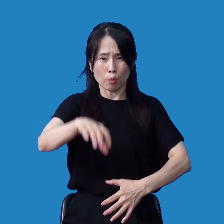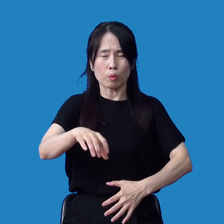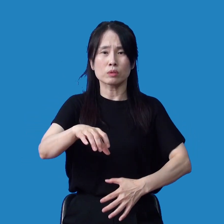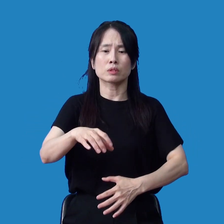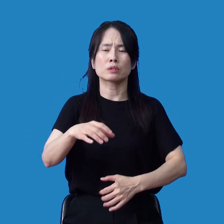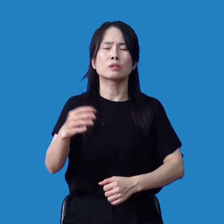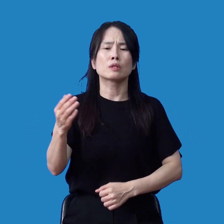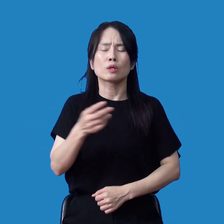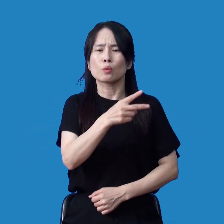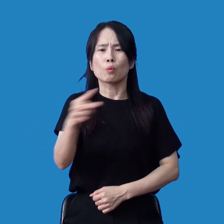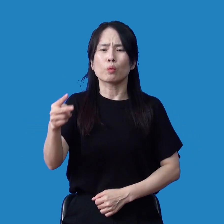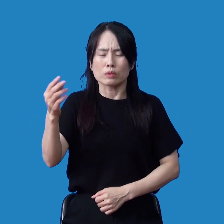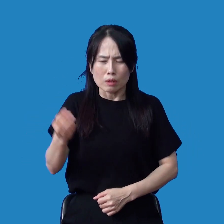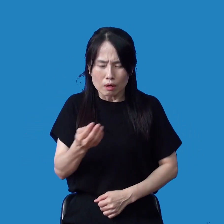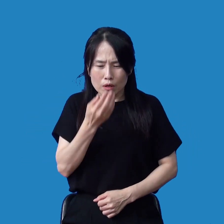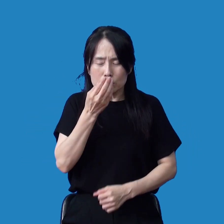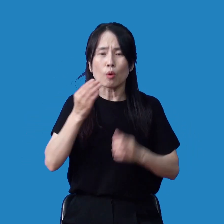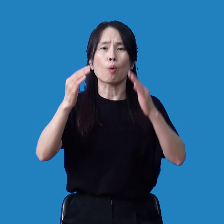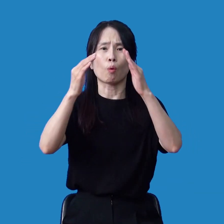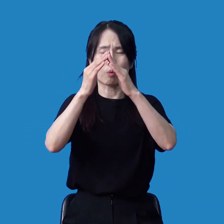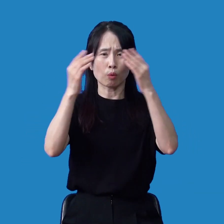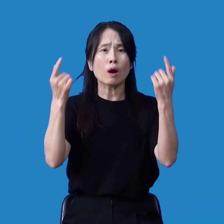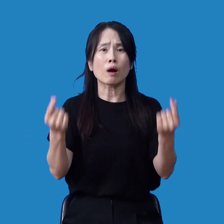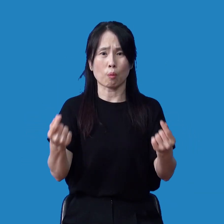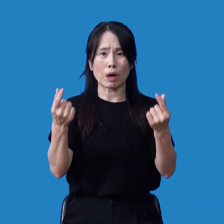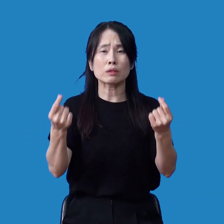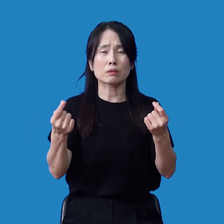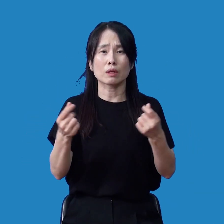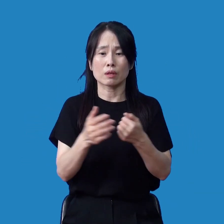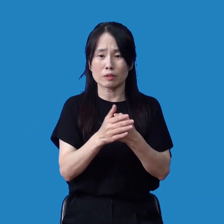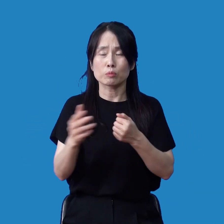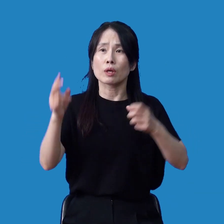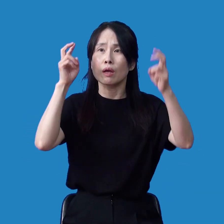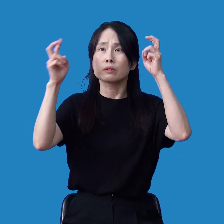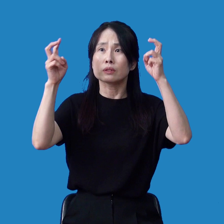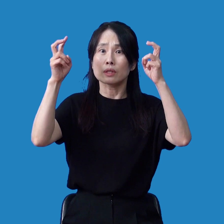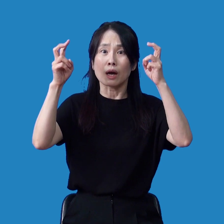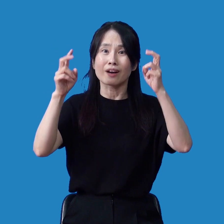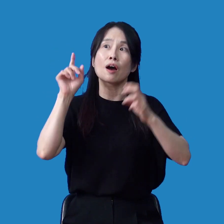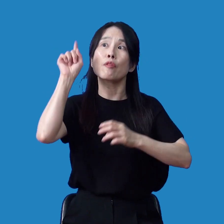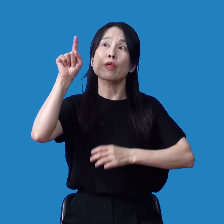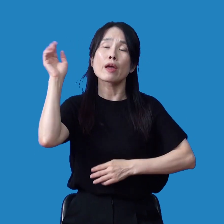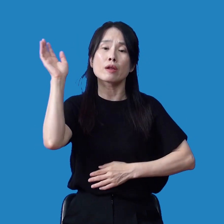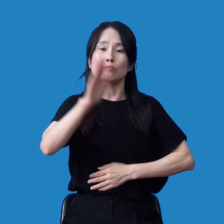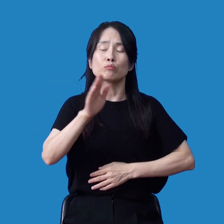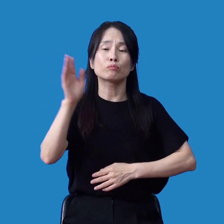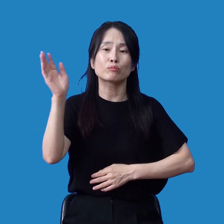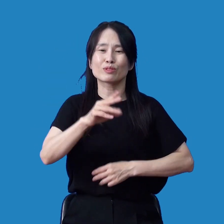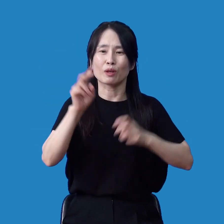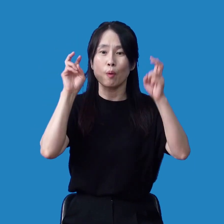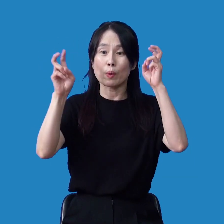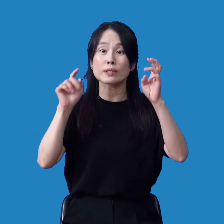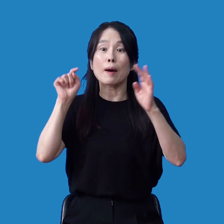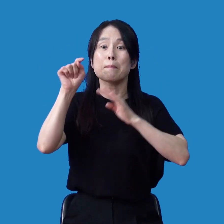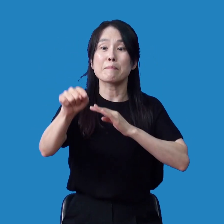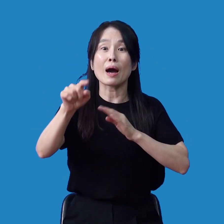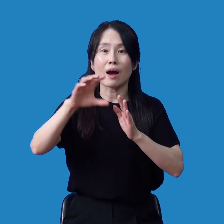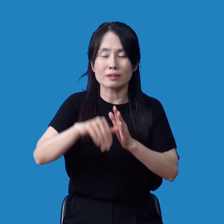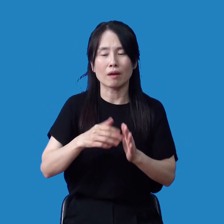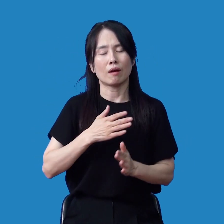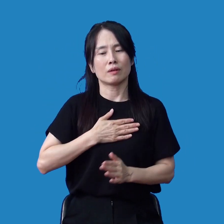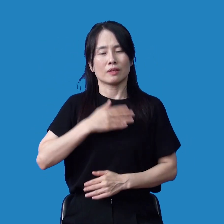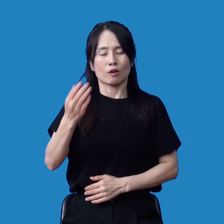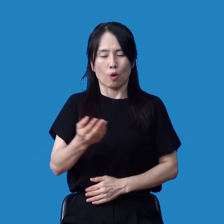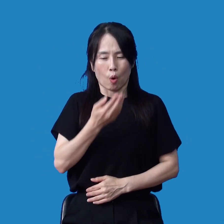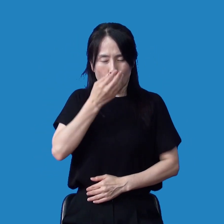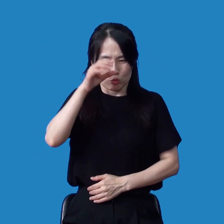온 세상이 성소입니다. 그래서 여러분 직장으로 내일부터 나가실 때 내가 성소로 나아가고 있다고